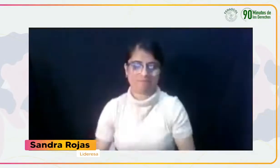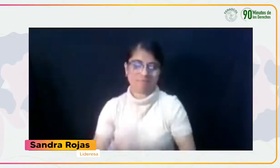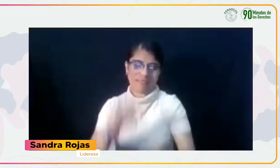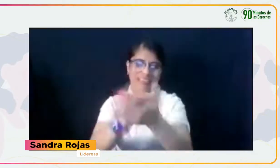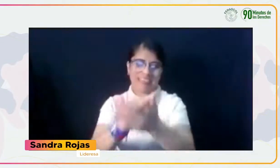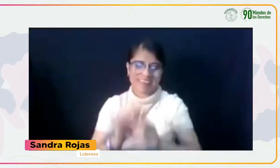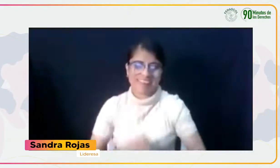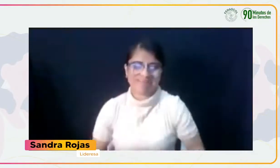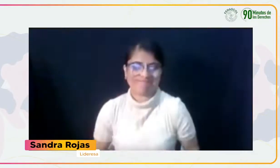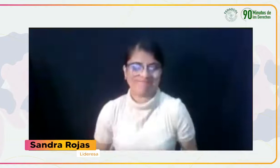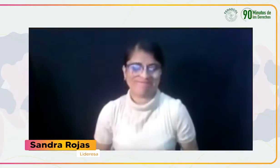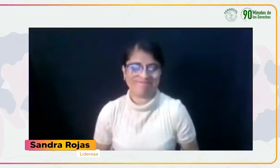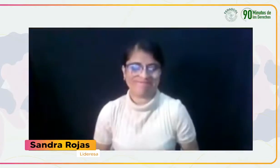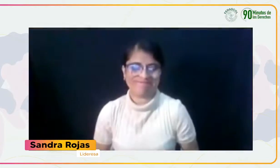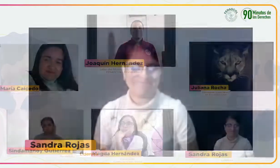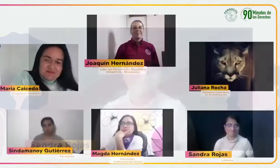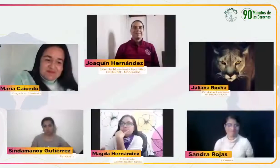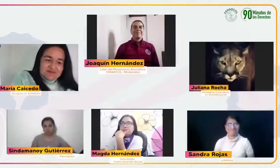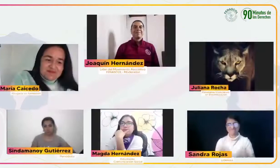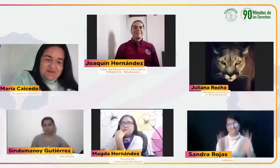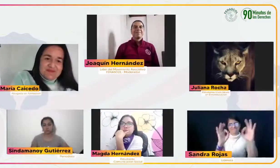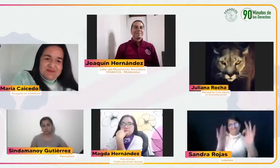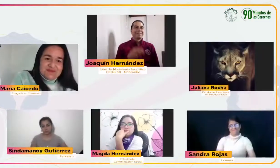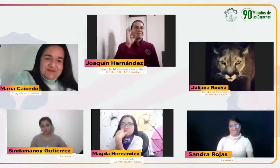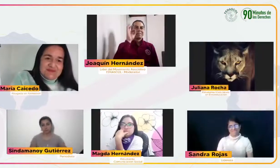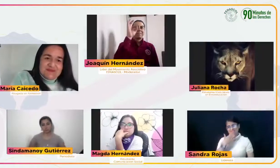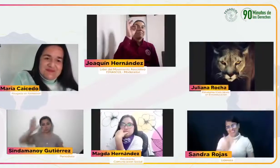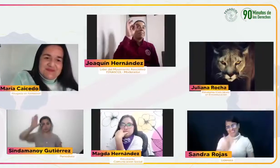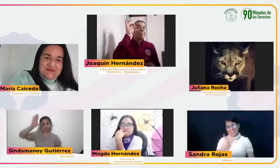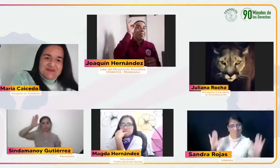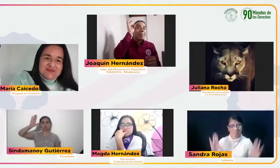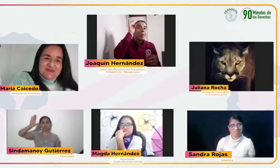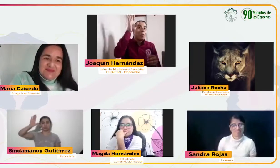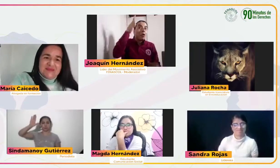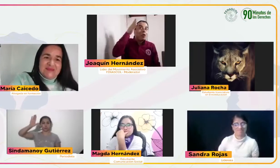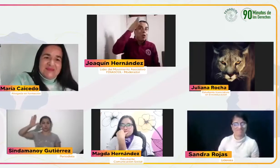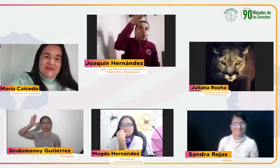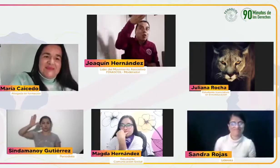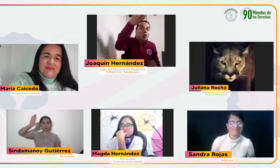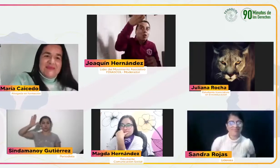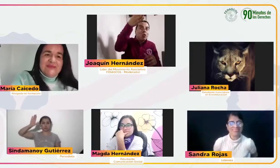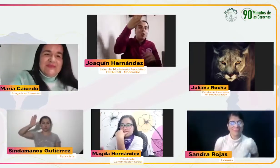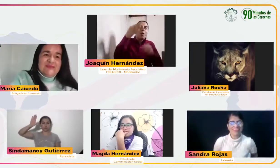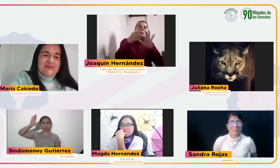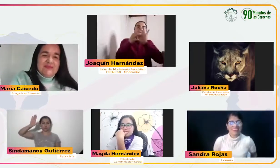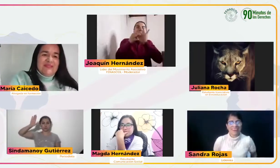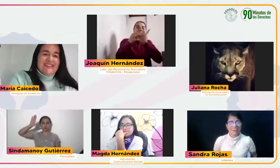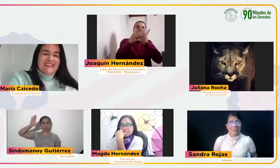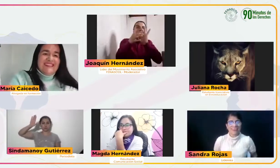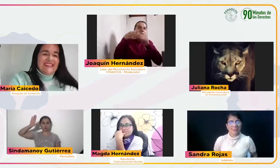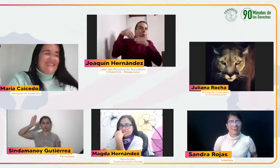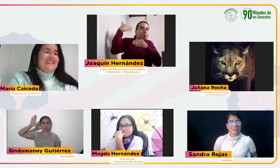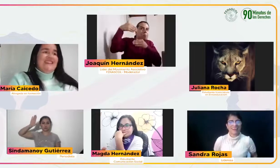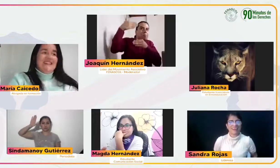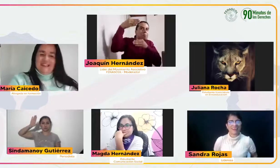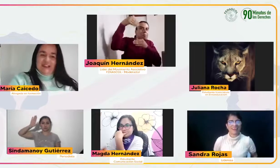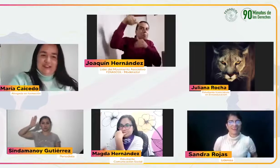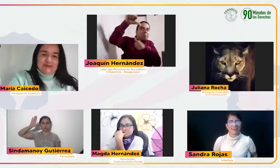permiten esa experiencia para que en un futuro pues ya podamos avanzar. Era eso. Sí, totalmente. ¿Quién quita que en el